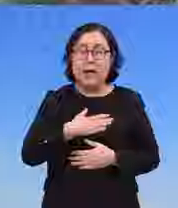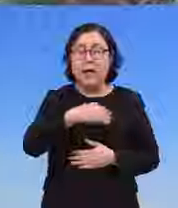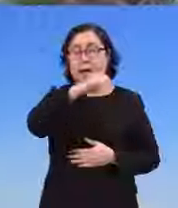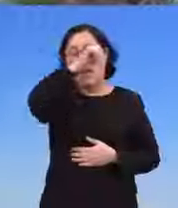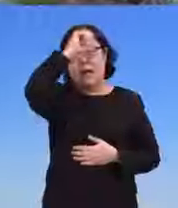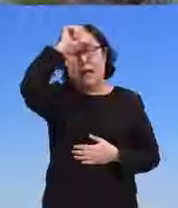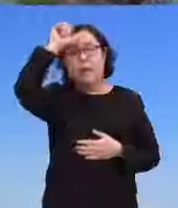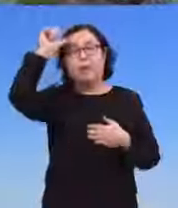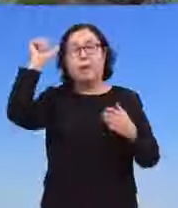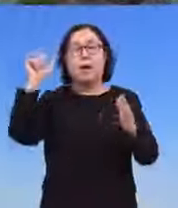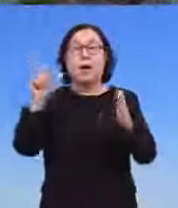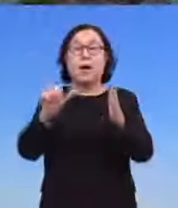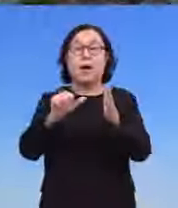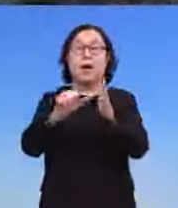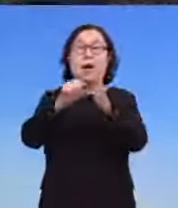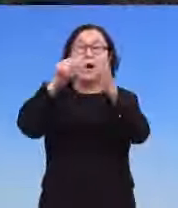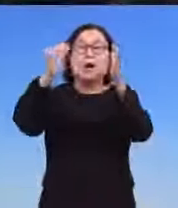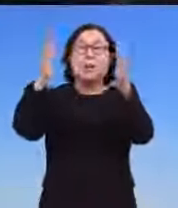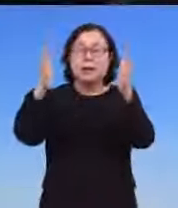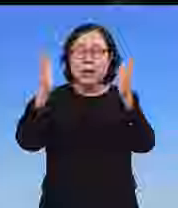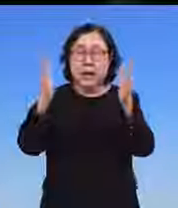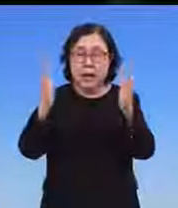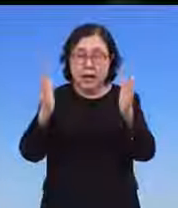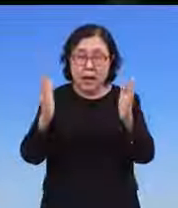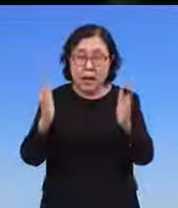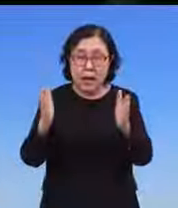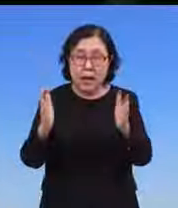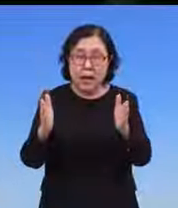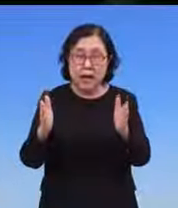내 평생에